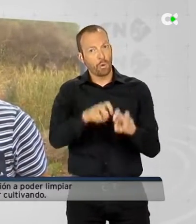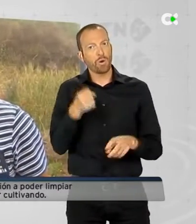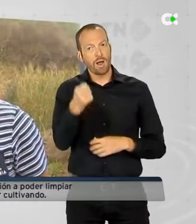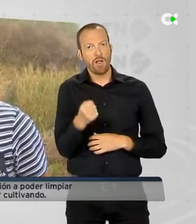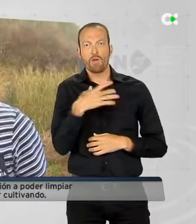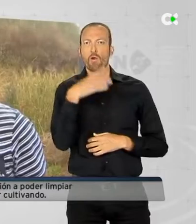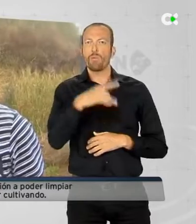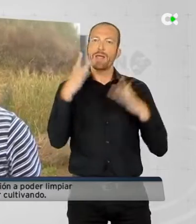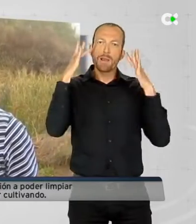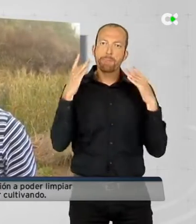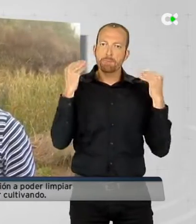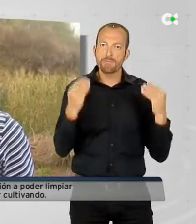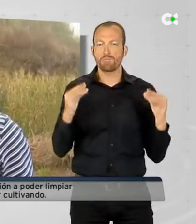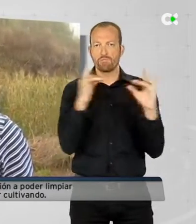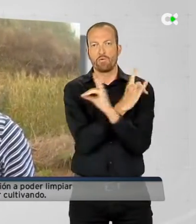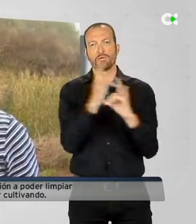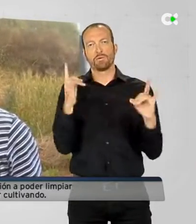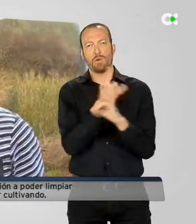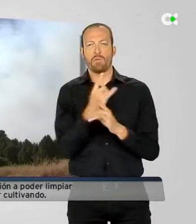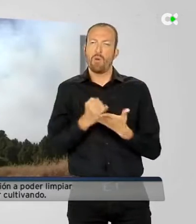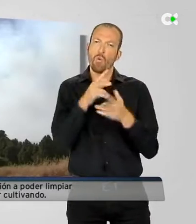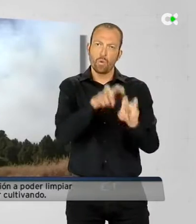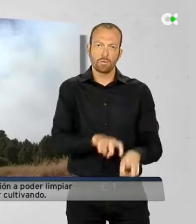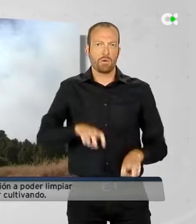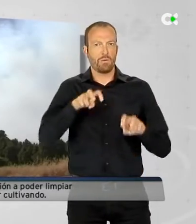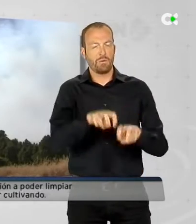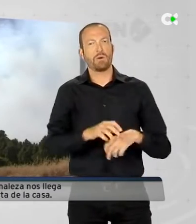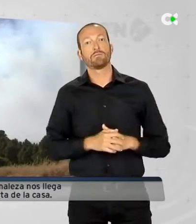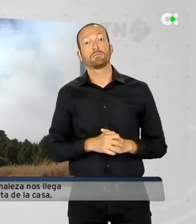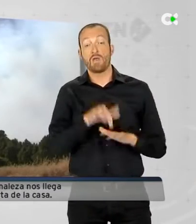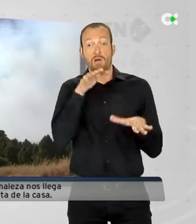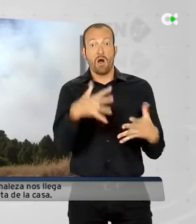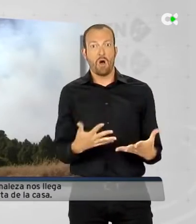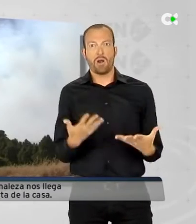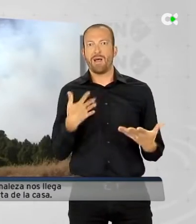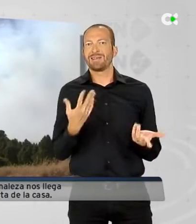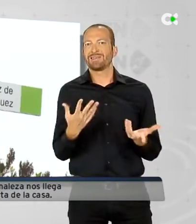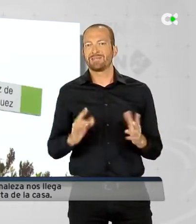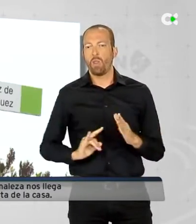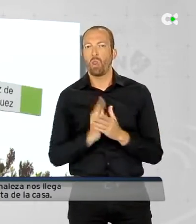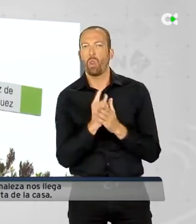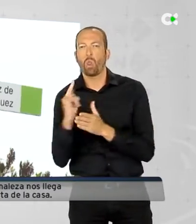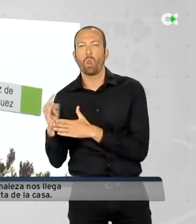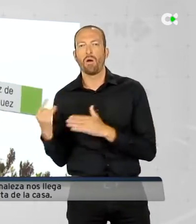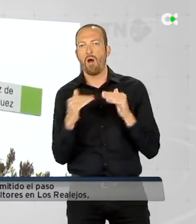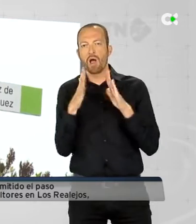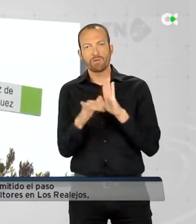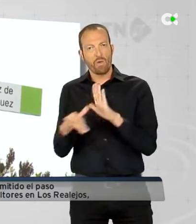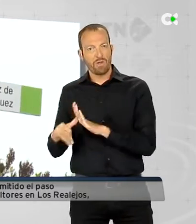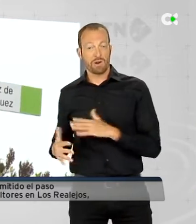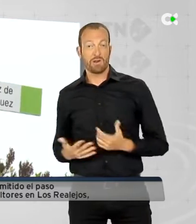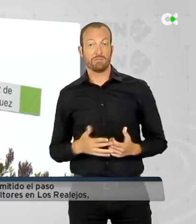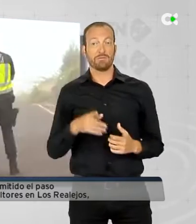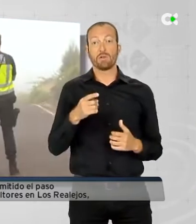opción a poder limpiar y a poder seguir cultivando. Ahorita la maleza nos llega a la puerta de la casa. Se ha permitido el paso